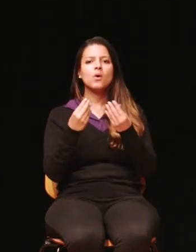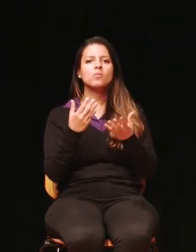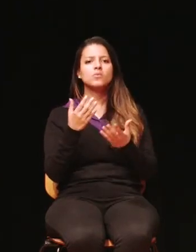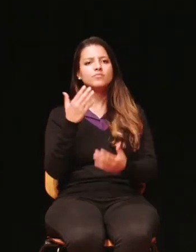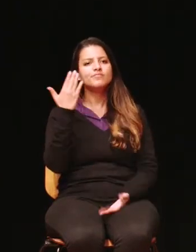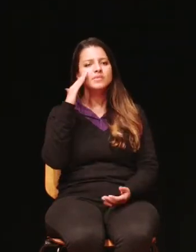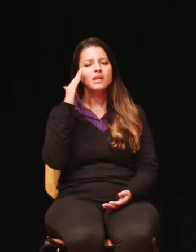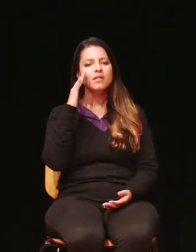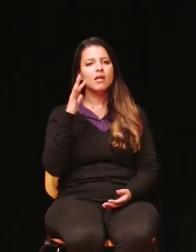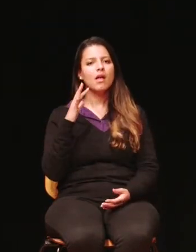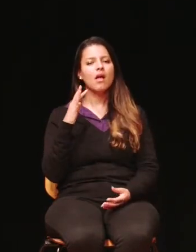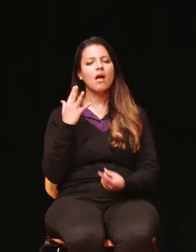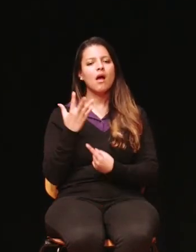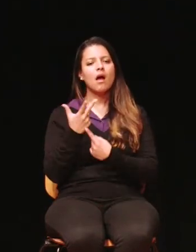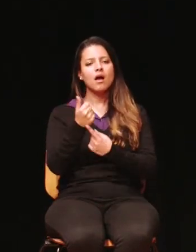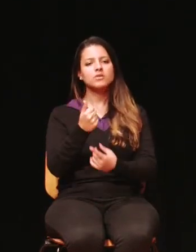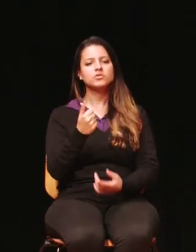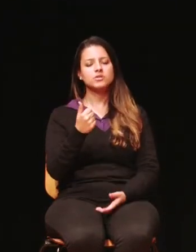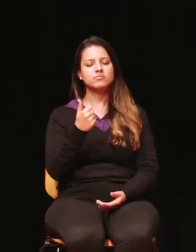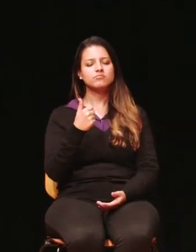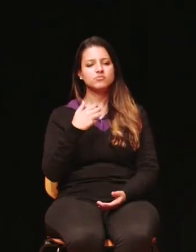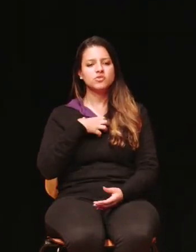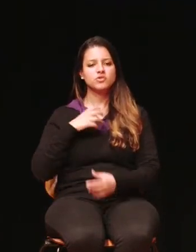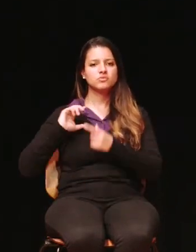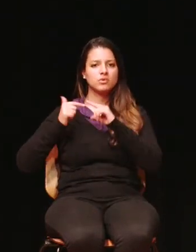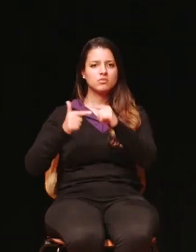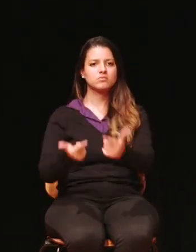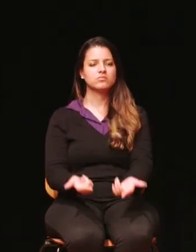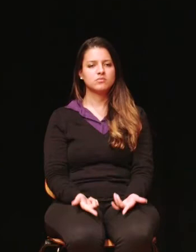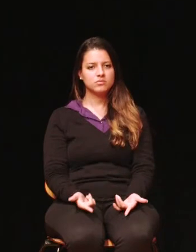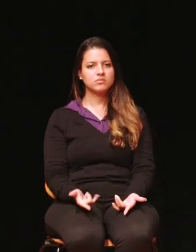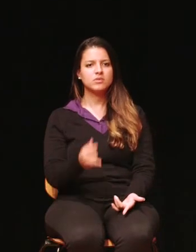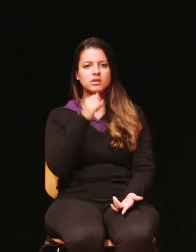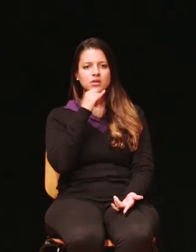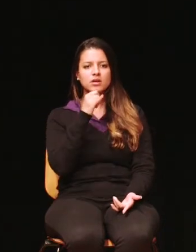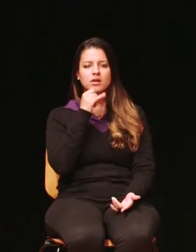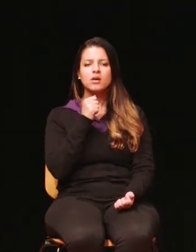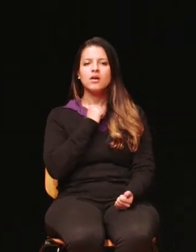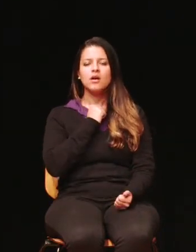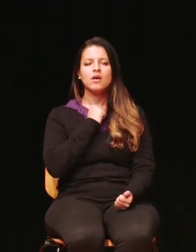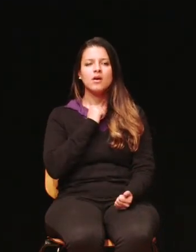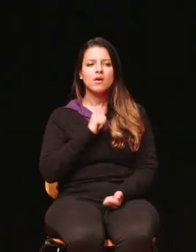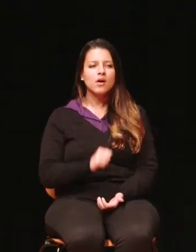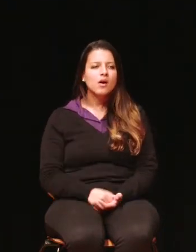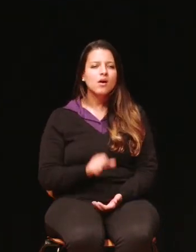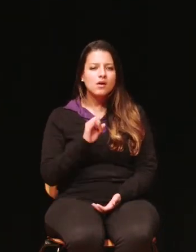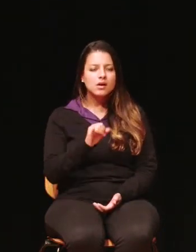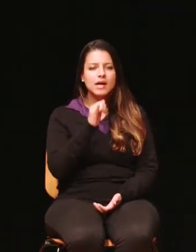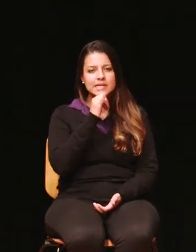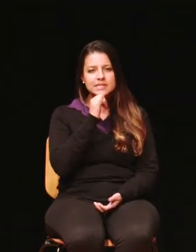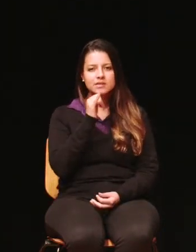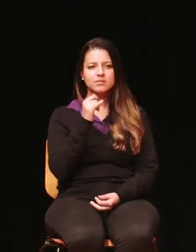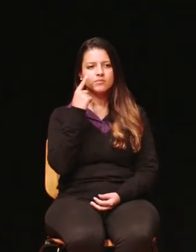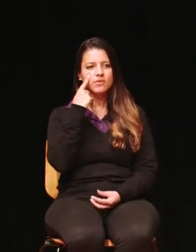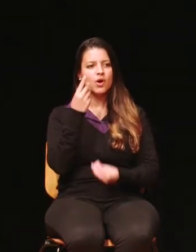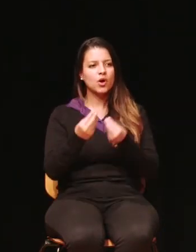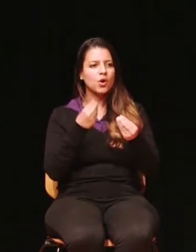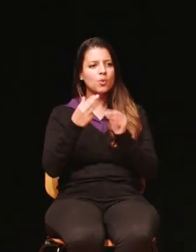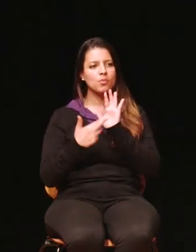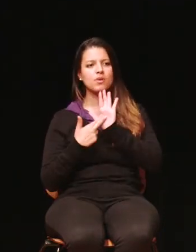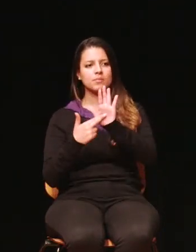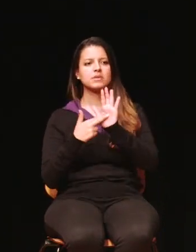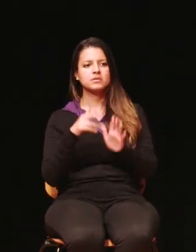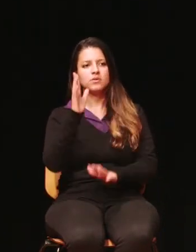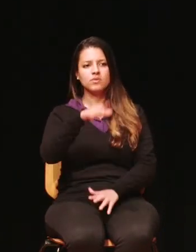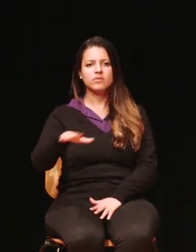tradicional. Então, por exemplo, qualquer tipo de... Quando se enfrenta o problema da representação infantil, nós